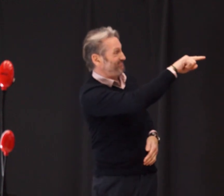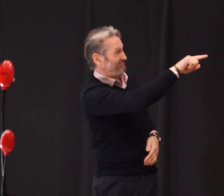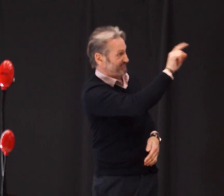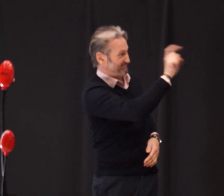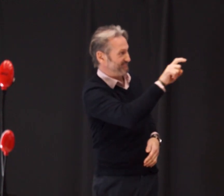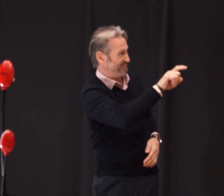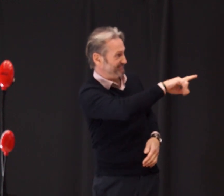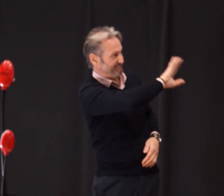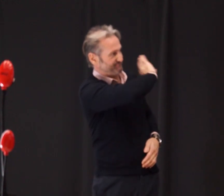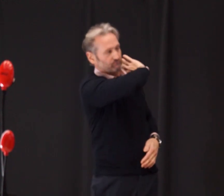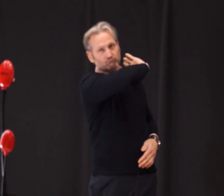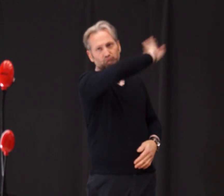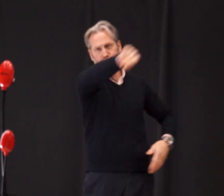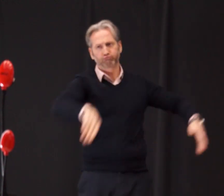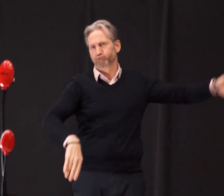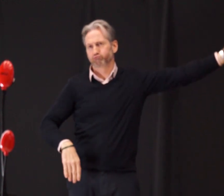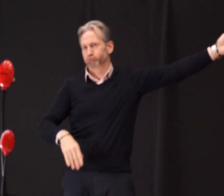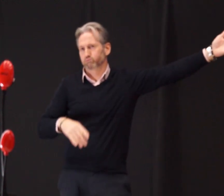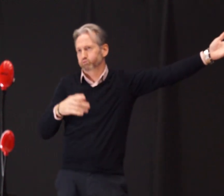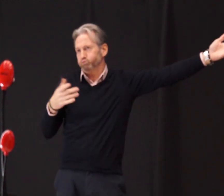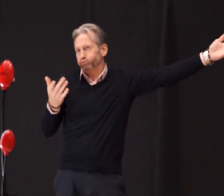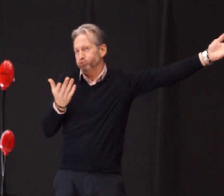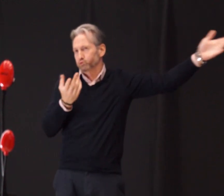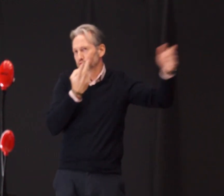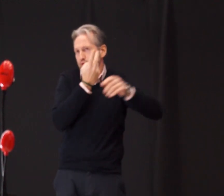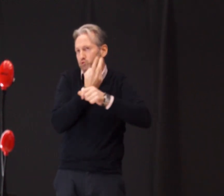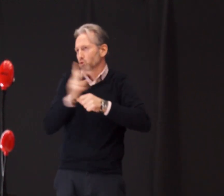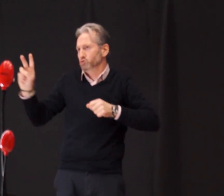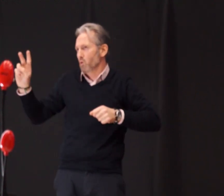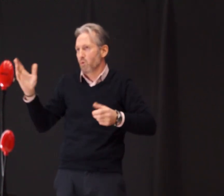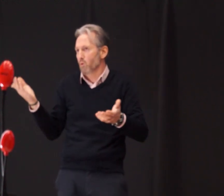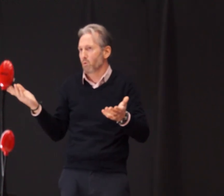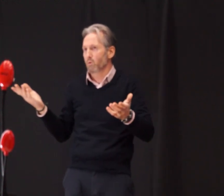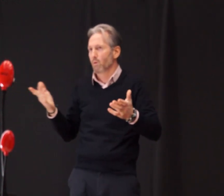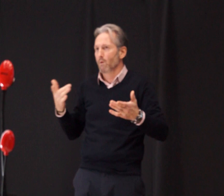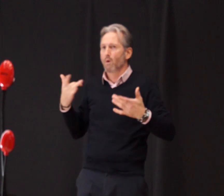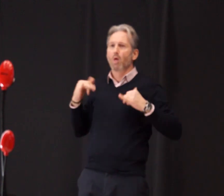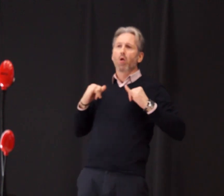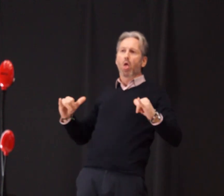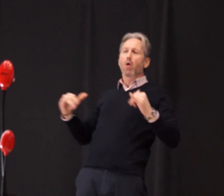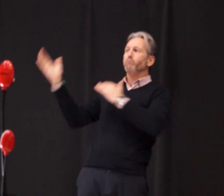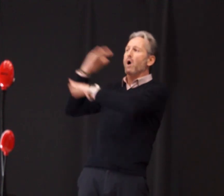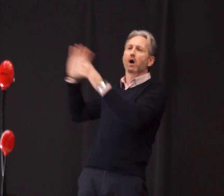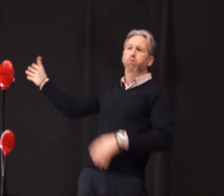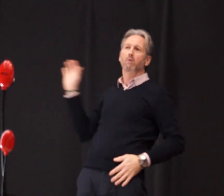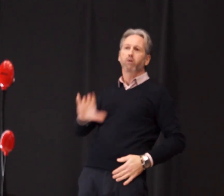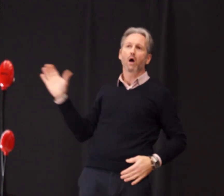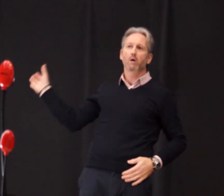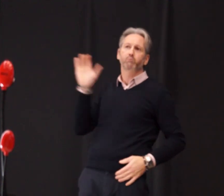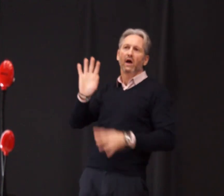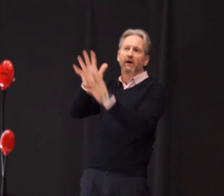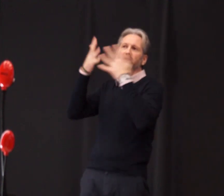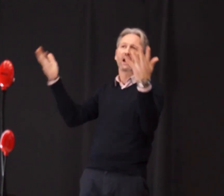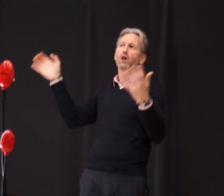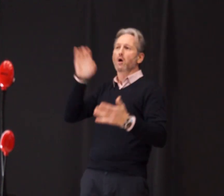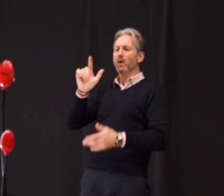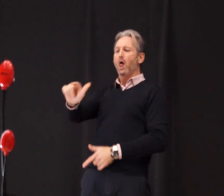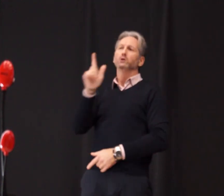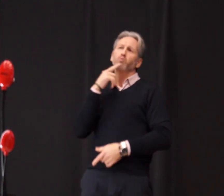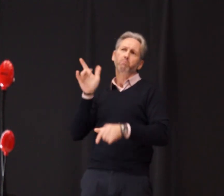plein de choses qui permettent de faire ça. Donc, et sinon, si on ne prend pas cette boîte à outils, qu'on fait du